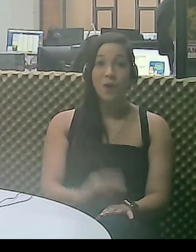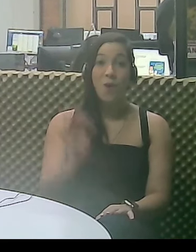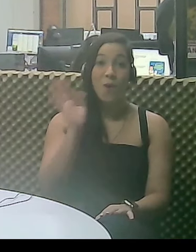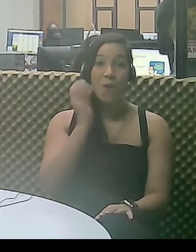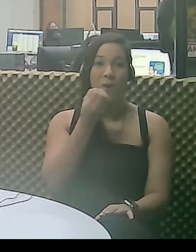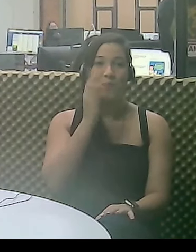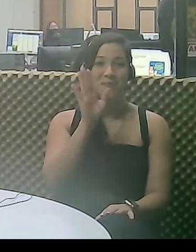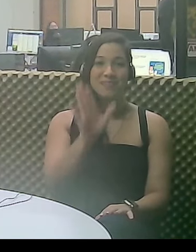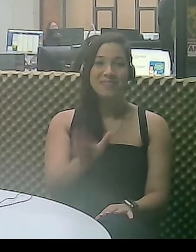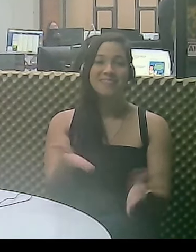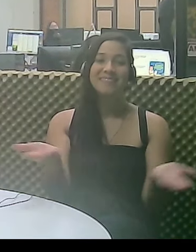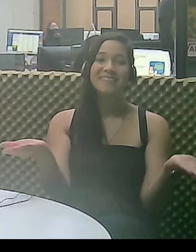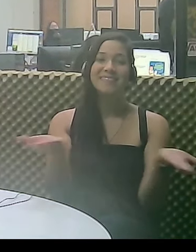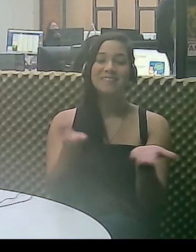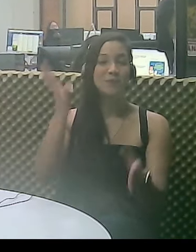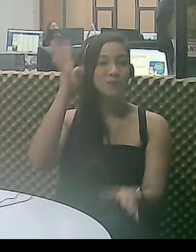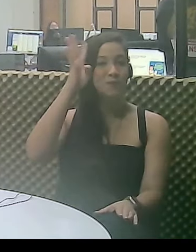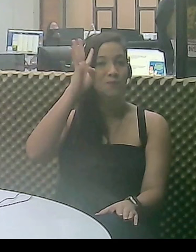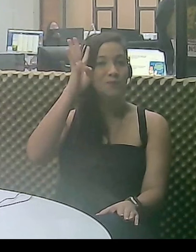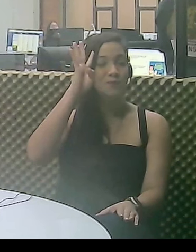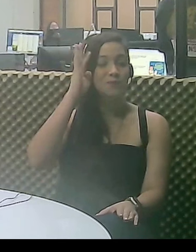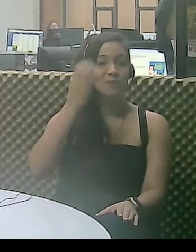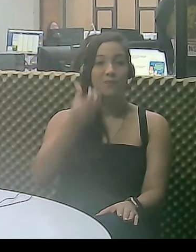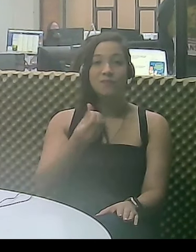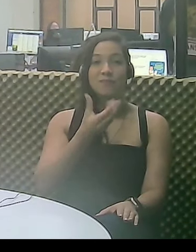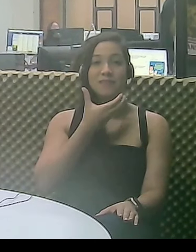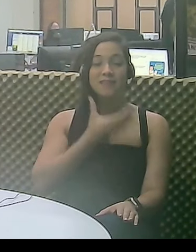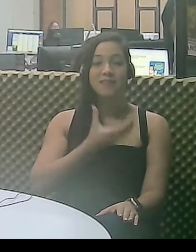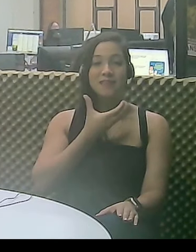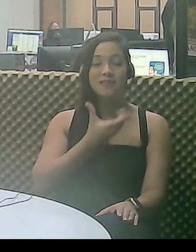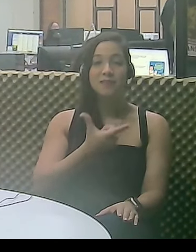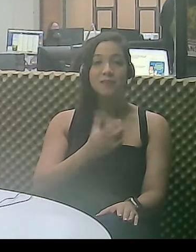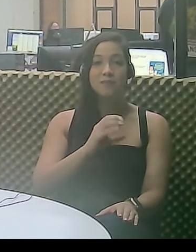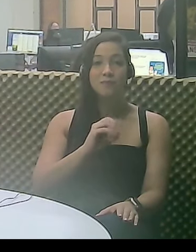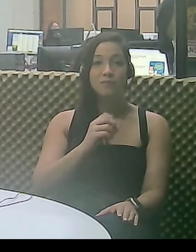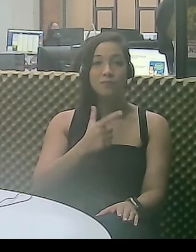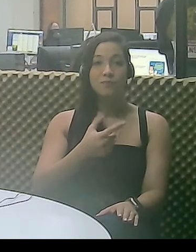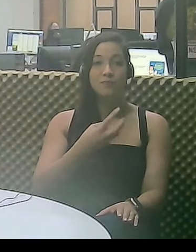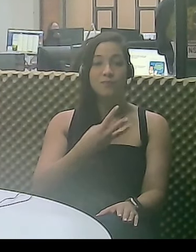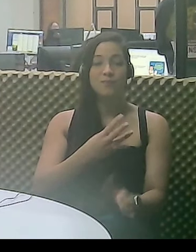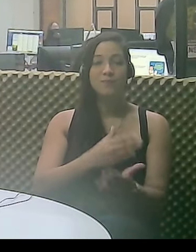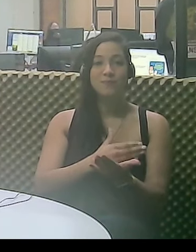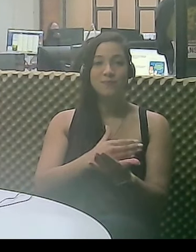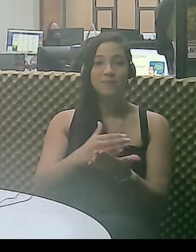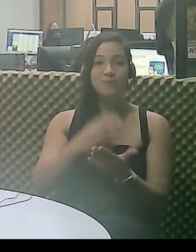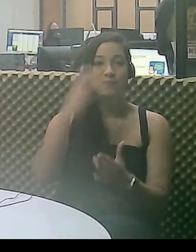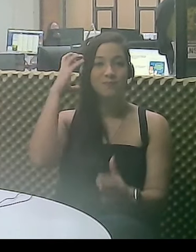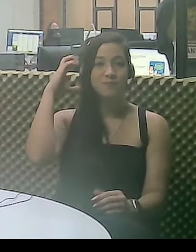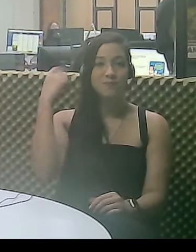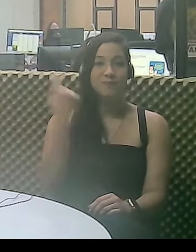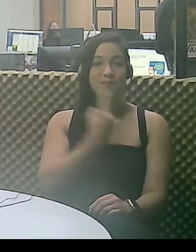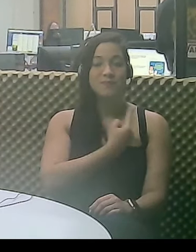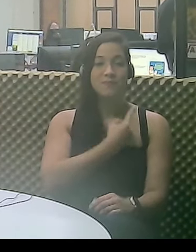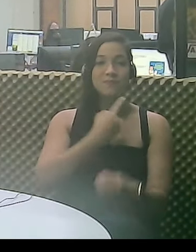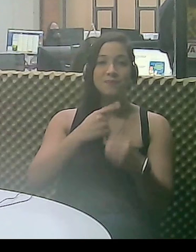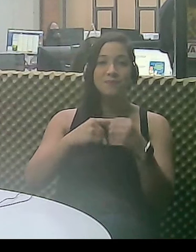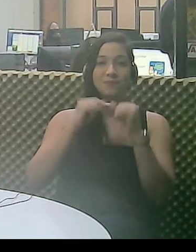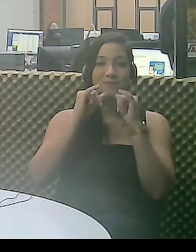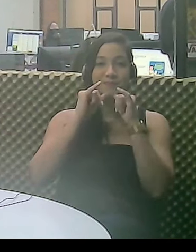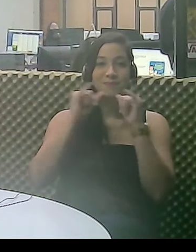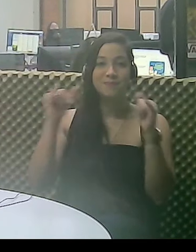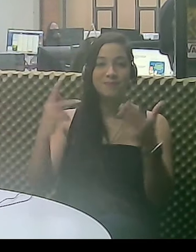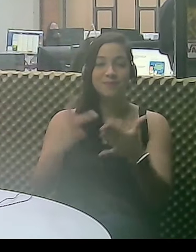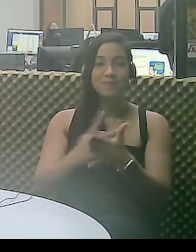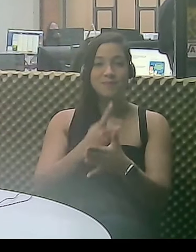Olá, boa tarde. Hoje é quarta-feira, dia 6 de dezembro de 2023. Está no ar a Rádio Nossa Cidade com um